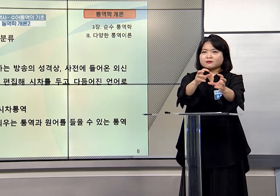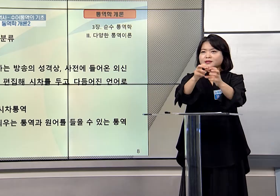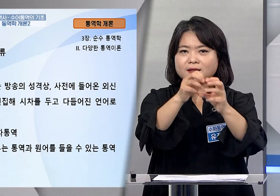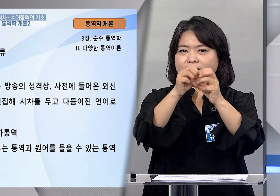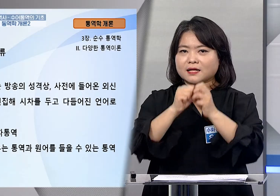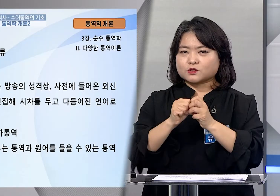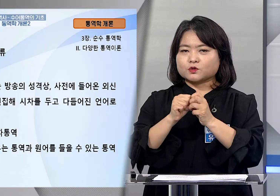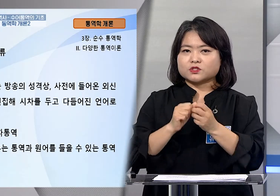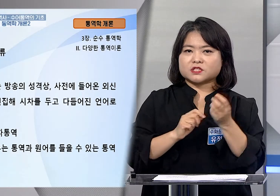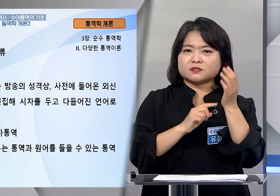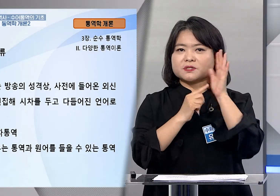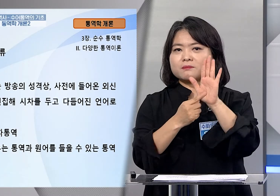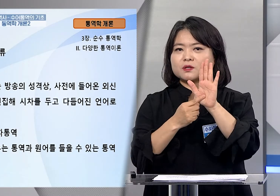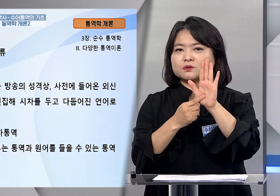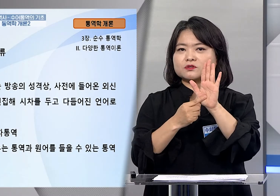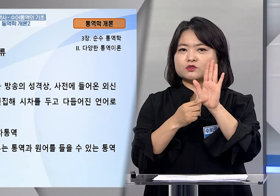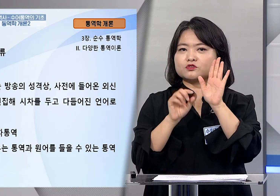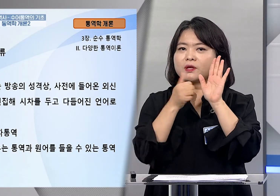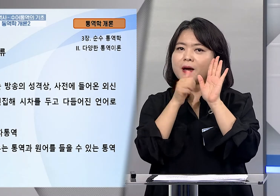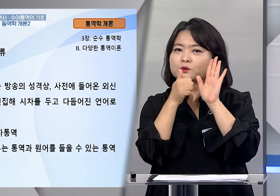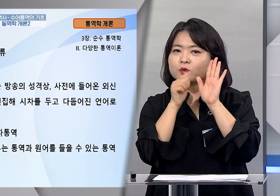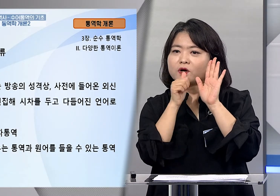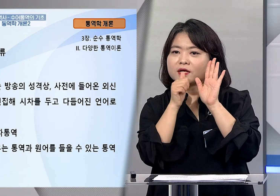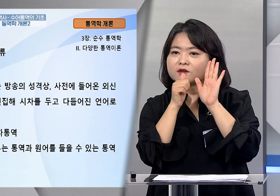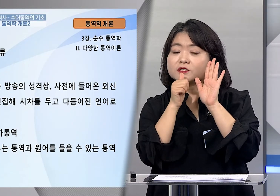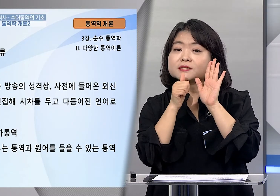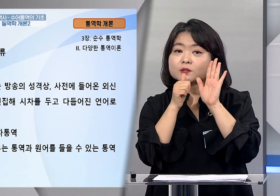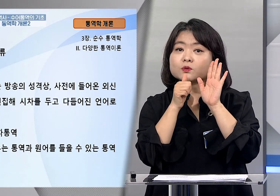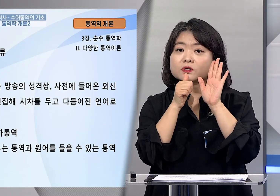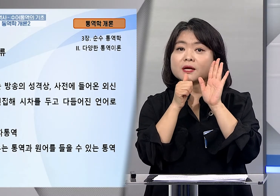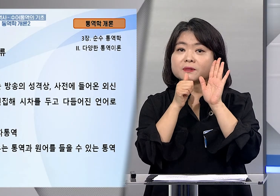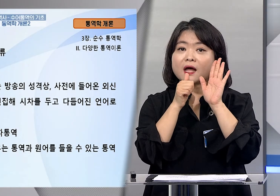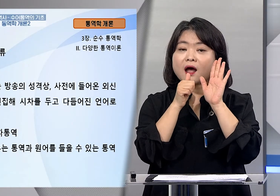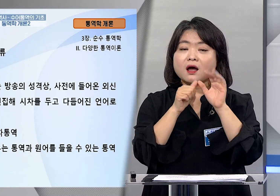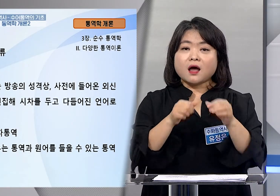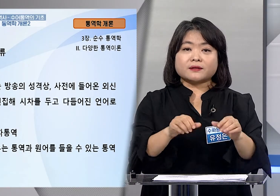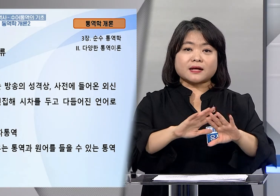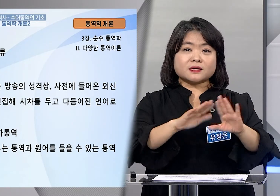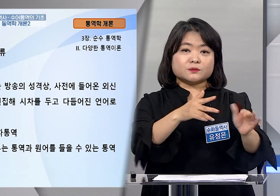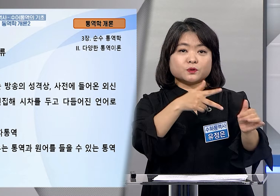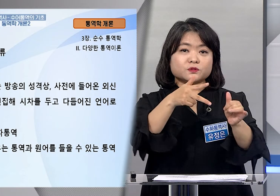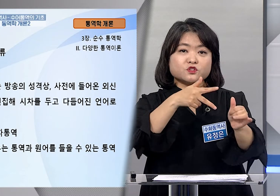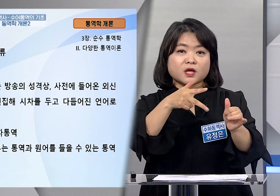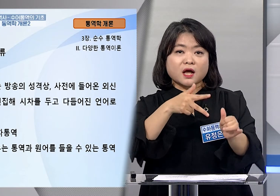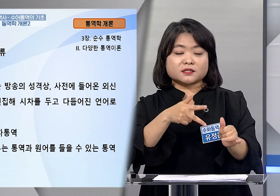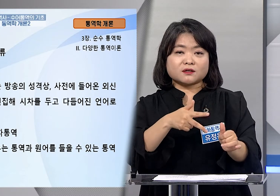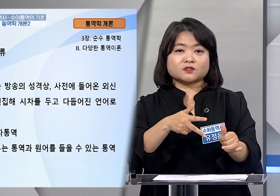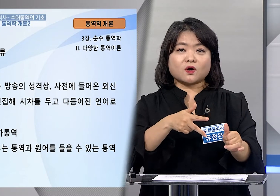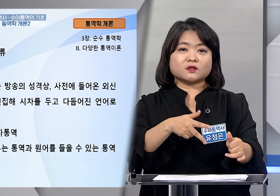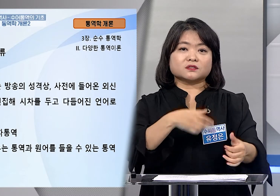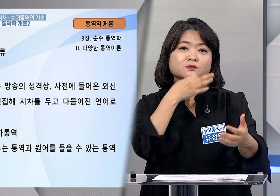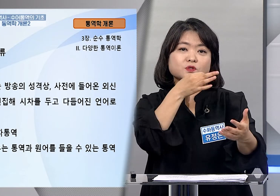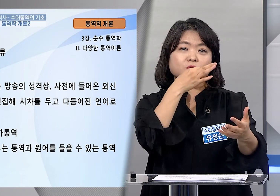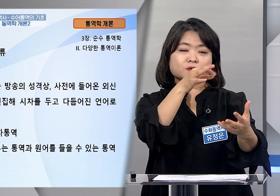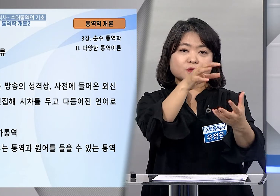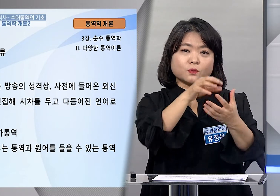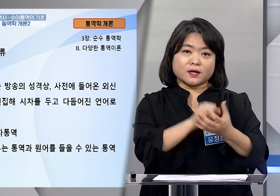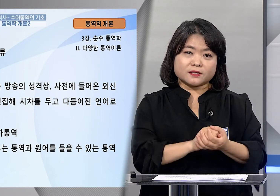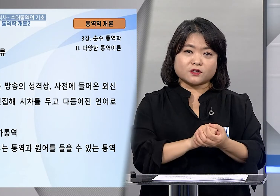영상을 가지고 지금 생방송 틀어줄 때 바로 통역하는 거. 시차 통역사입니다. 낮에 리포트를 샥 찍어서 그걸 음성으로 딱 녹화를 했어요.